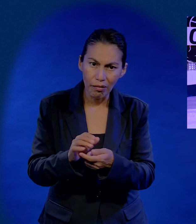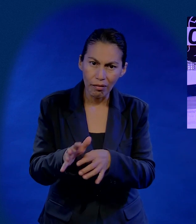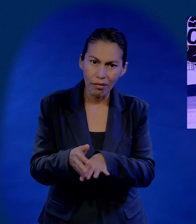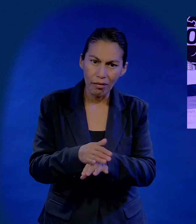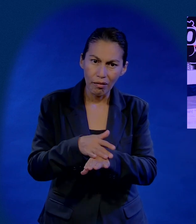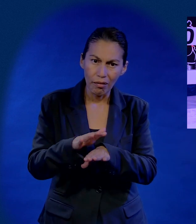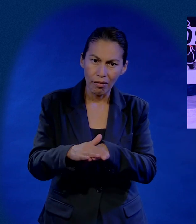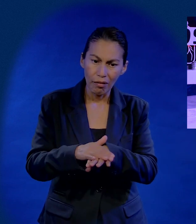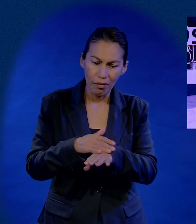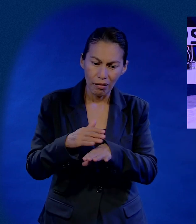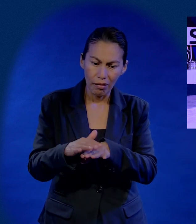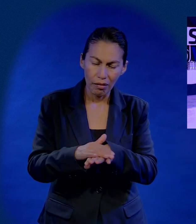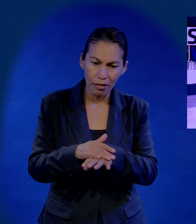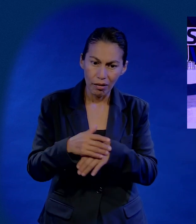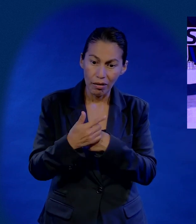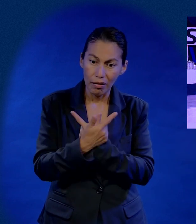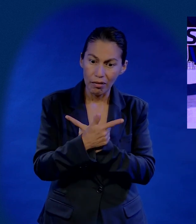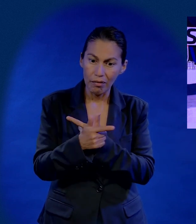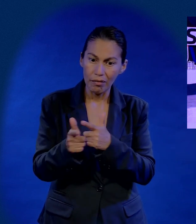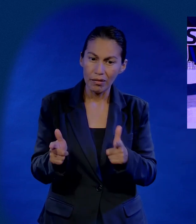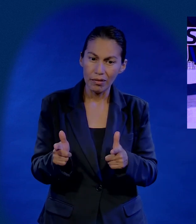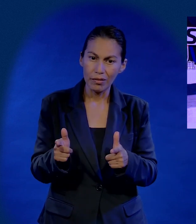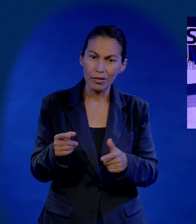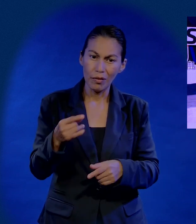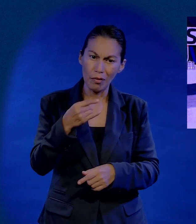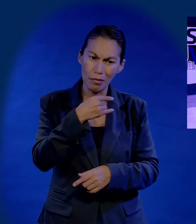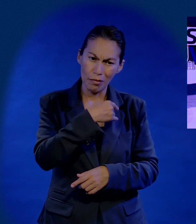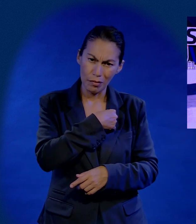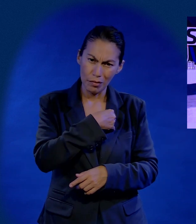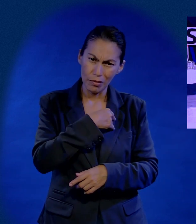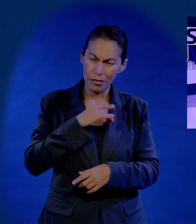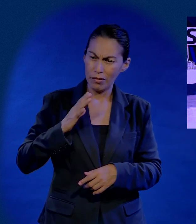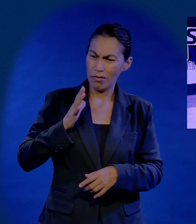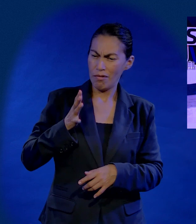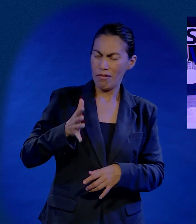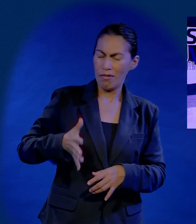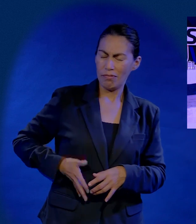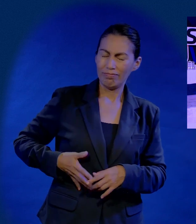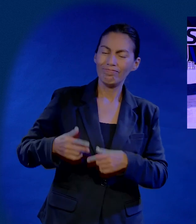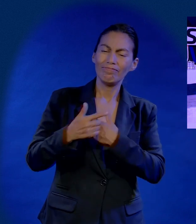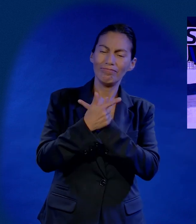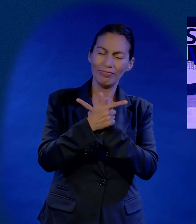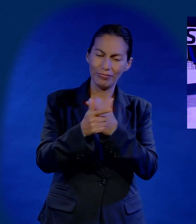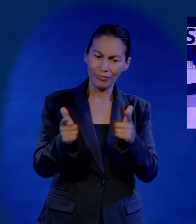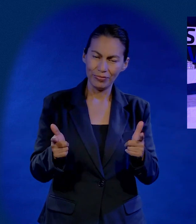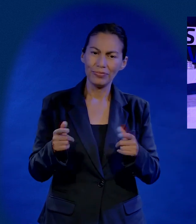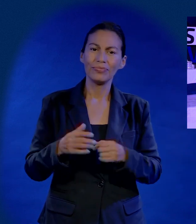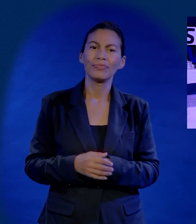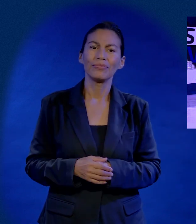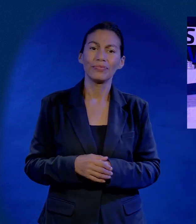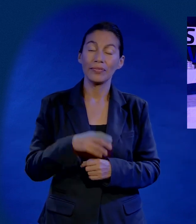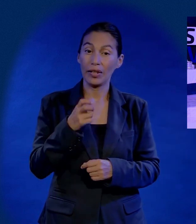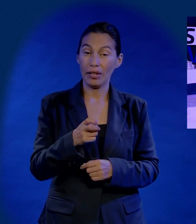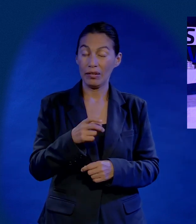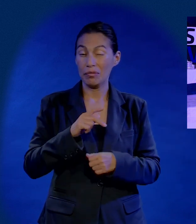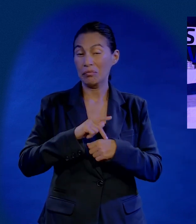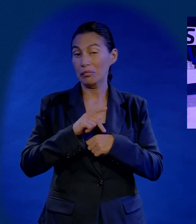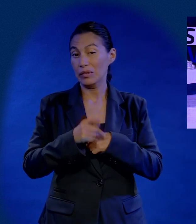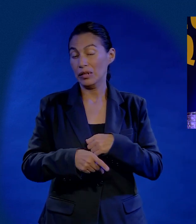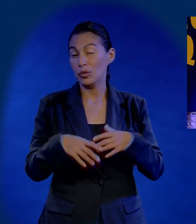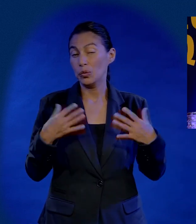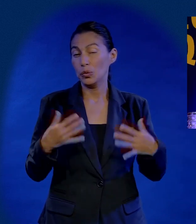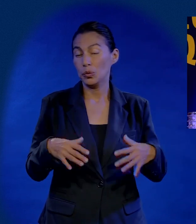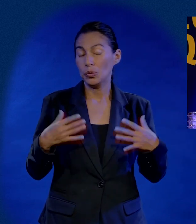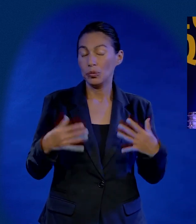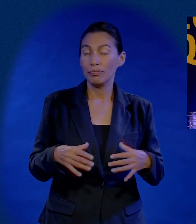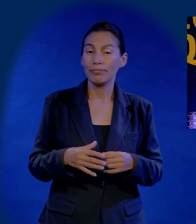los pies de sus discípulos para liberarlos de la más grande adicción, el egoísmo